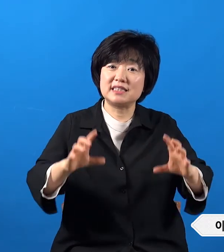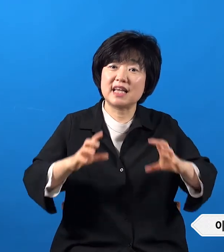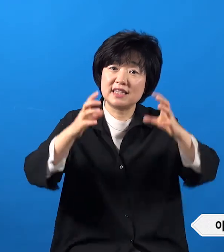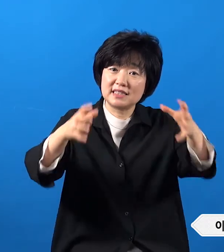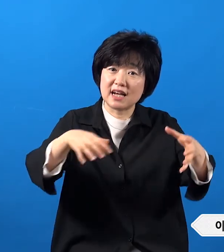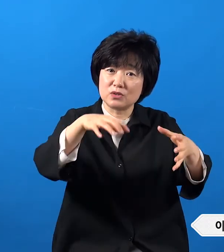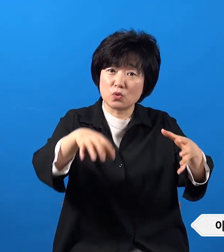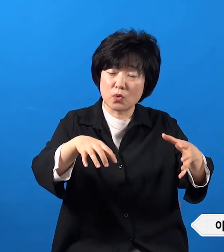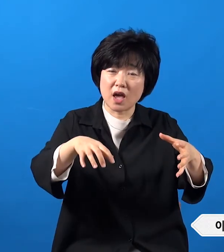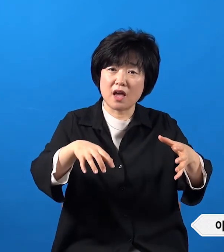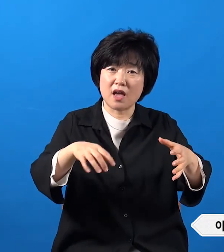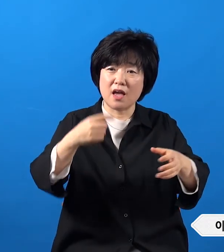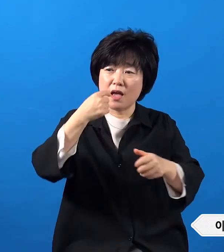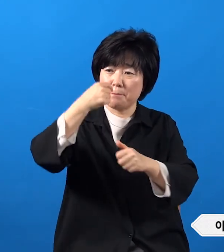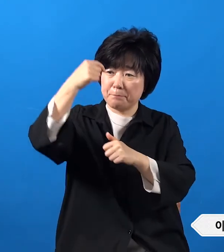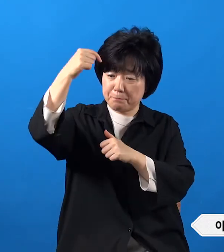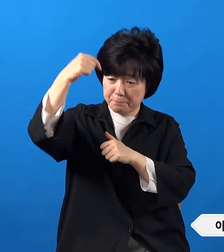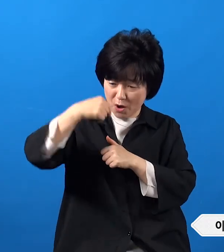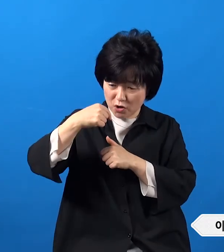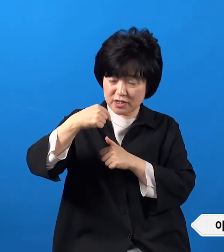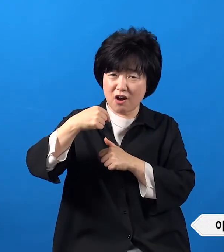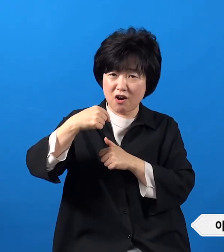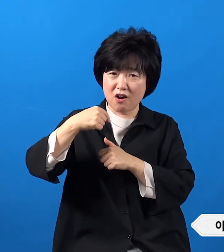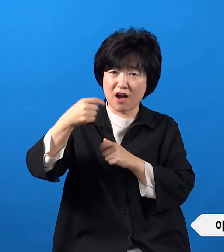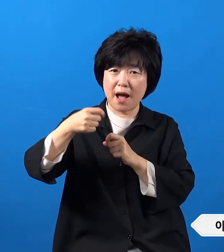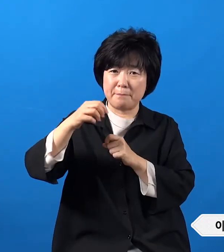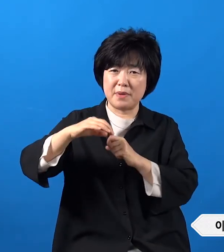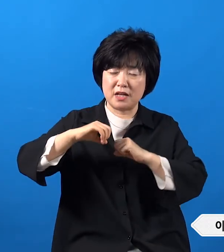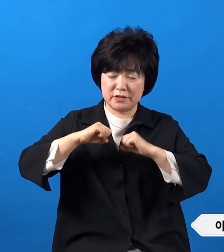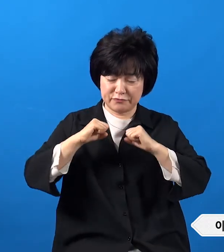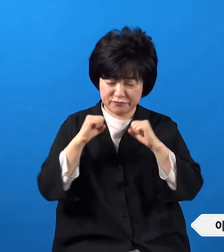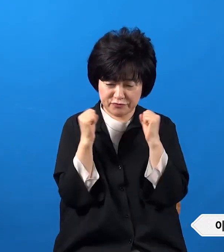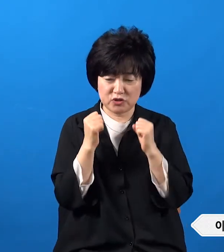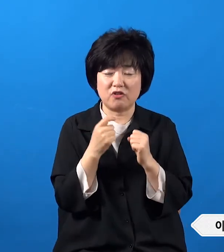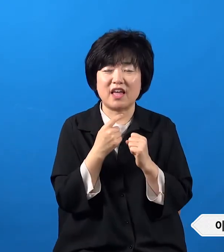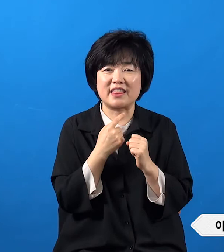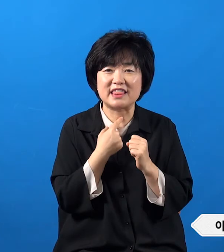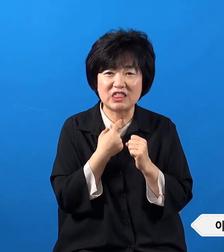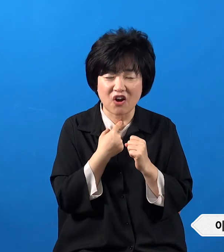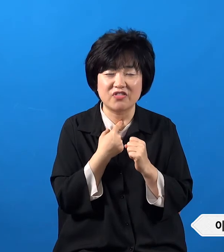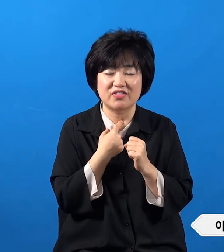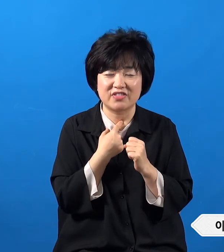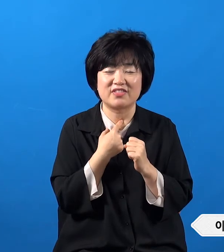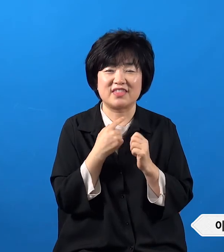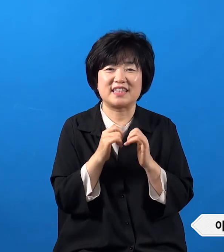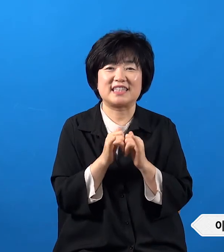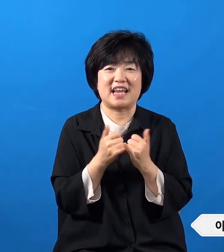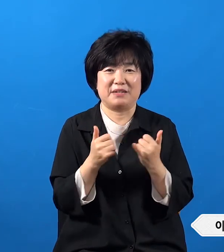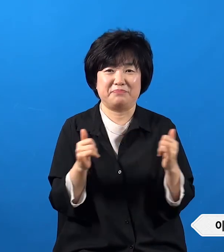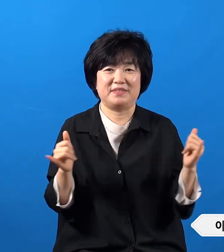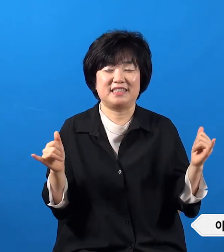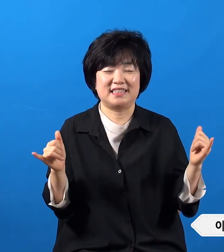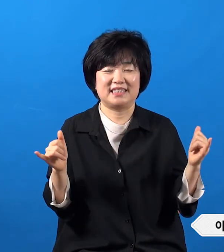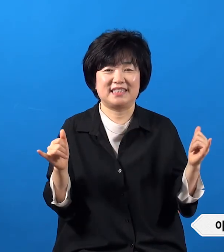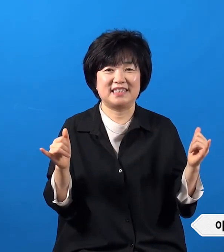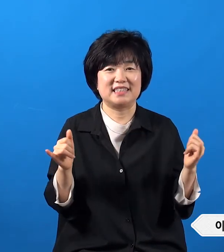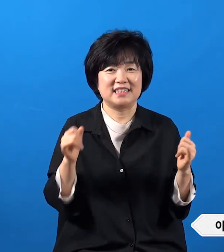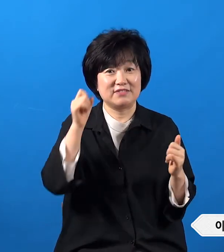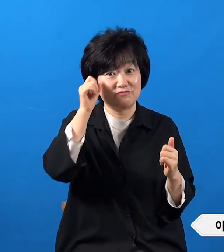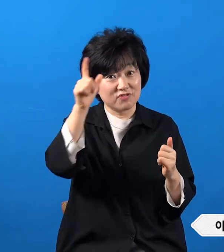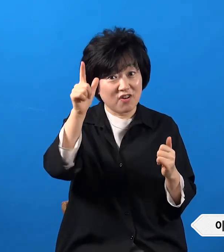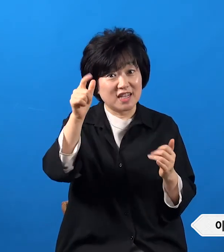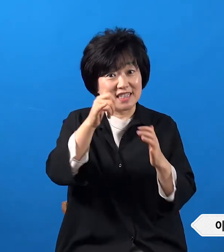이 용서를 명령으로 알고 명령 앞에 순종했던 또 하나의 우리 시대의 놀라운 아름다운